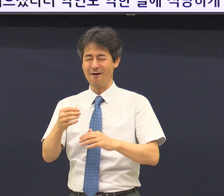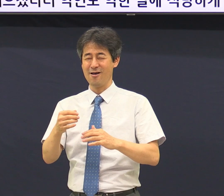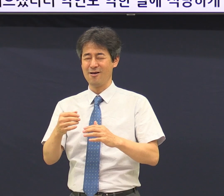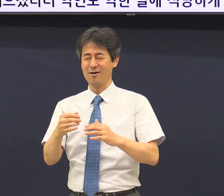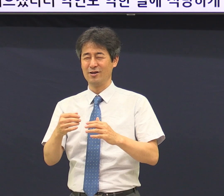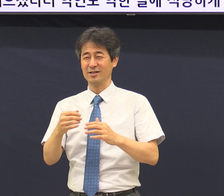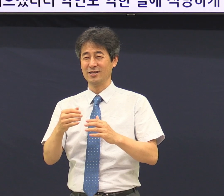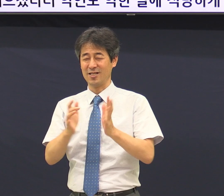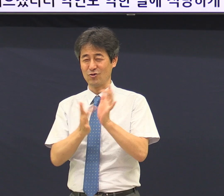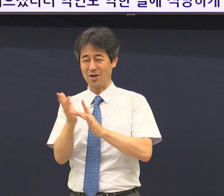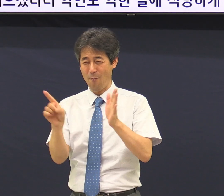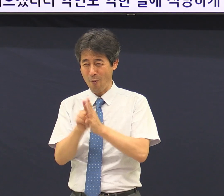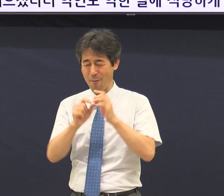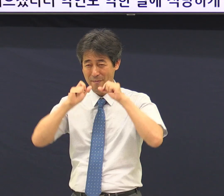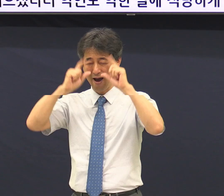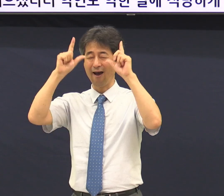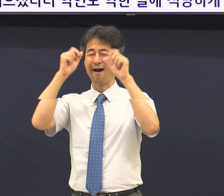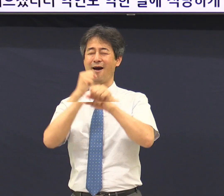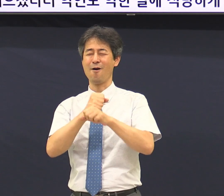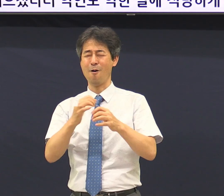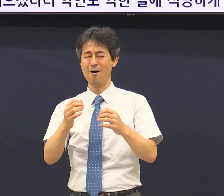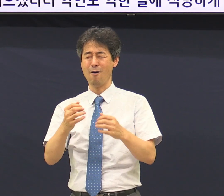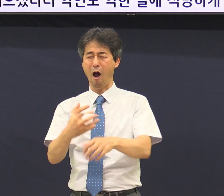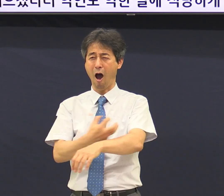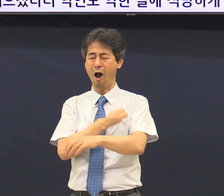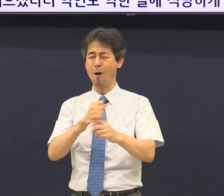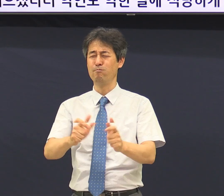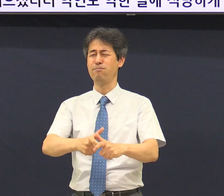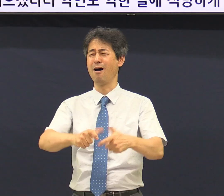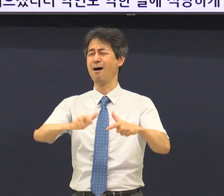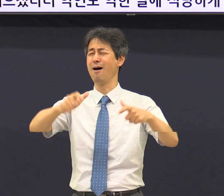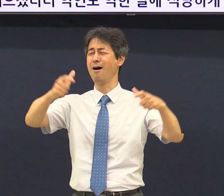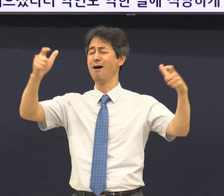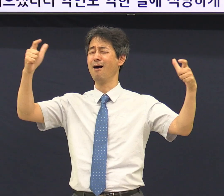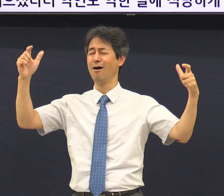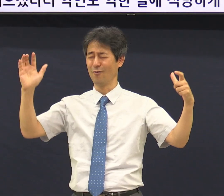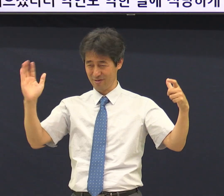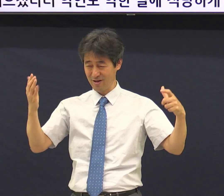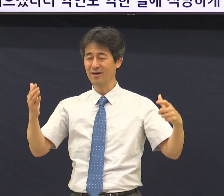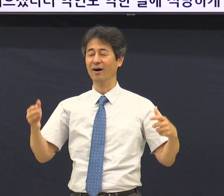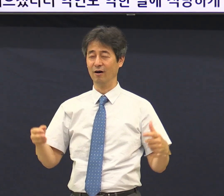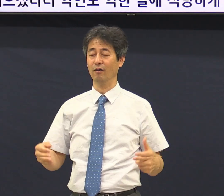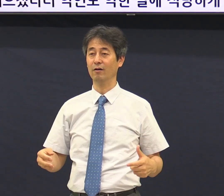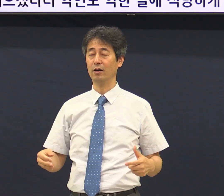예루살렘에 예수님을 믿고 깨달은 수많은 자들이 있었습니다.